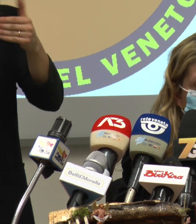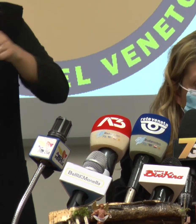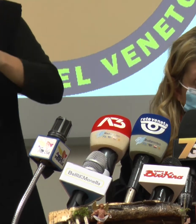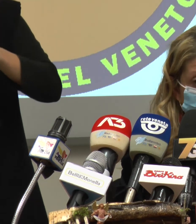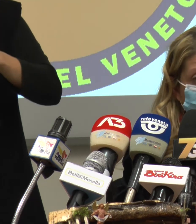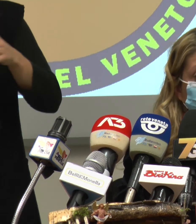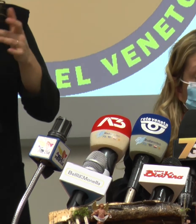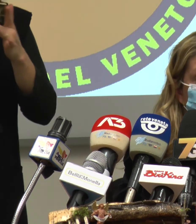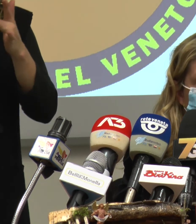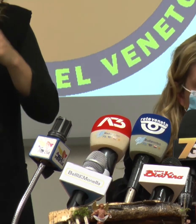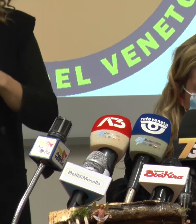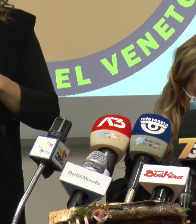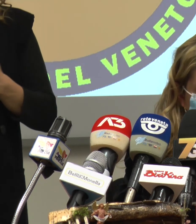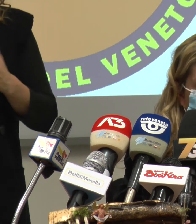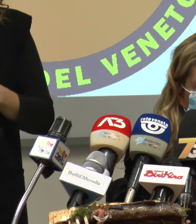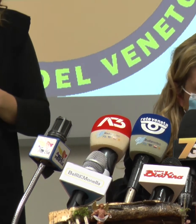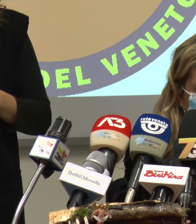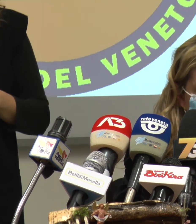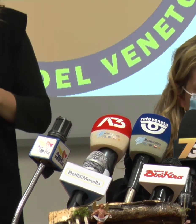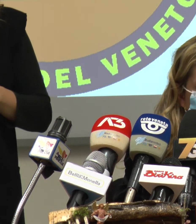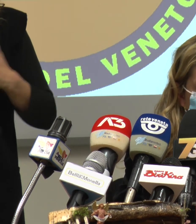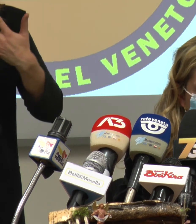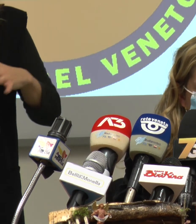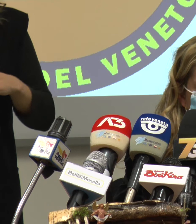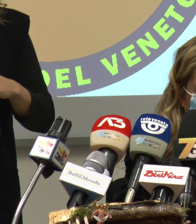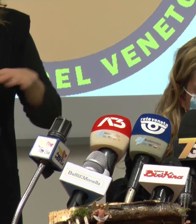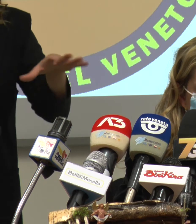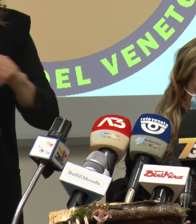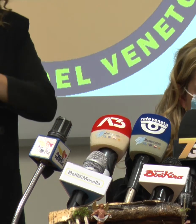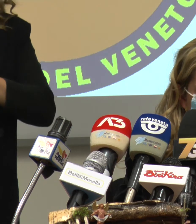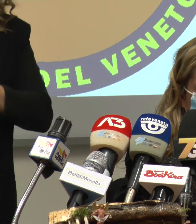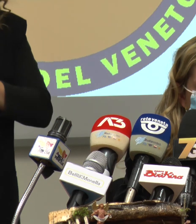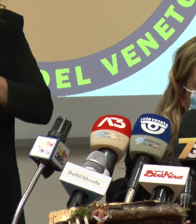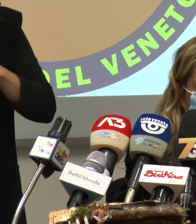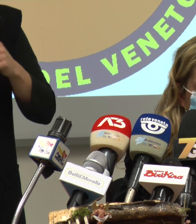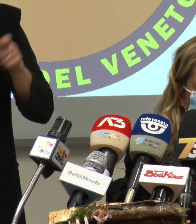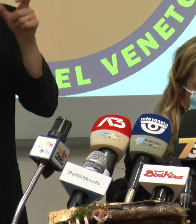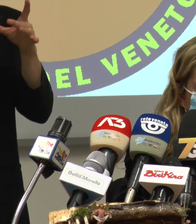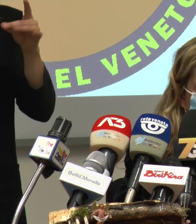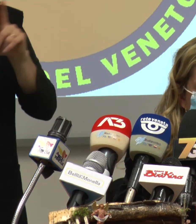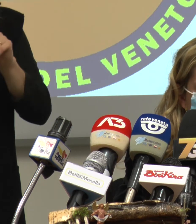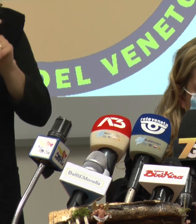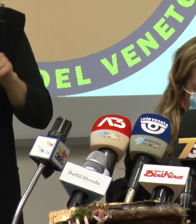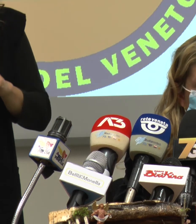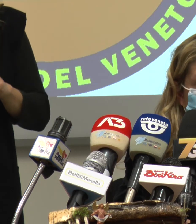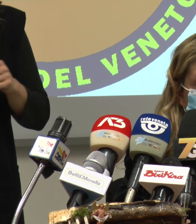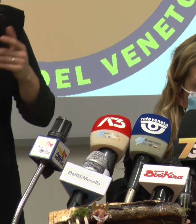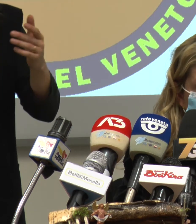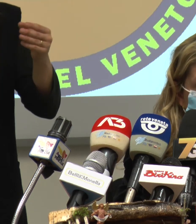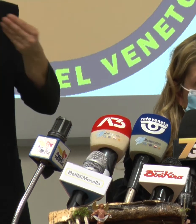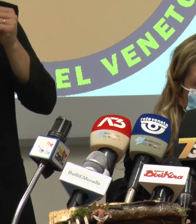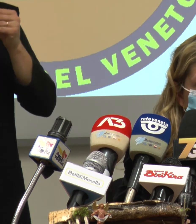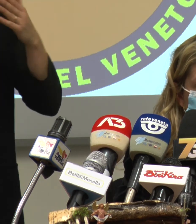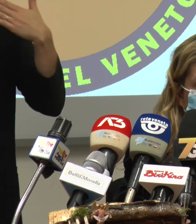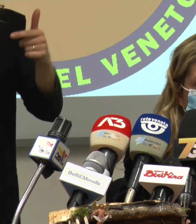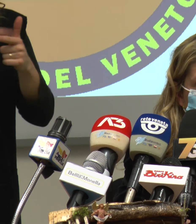già detto, si sono presi in carico prima di tutti i soggetti positivi e quindi sono il sistema delle emergenze, la